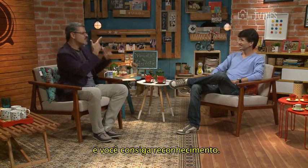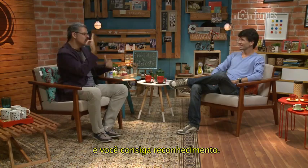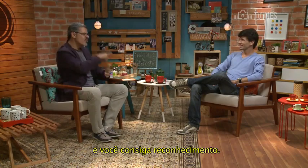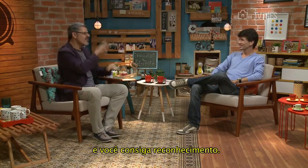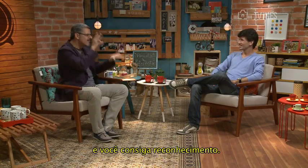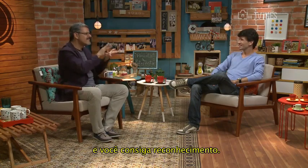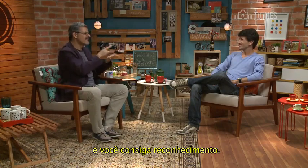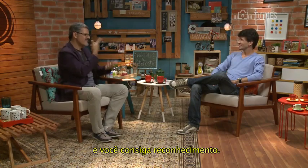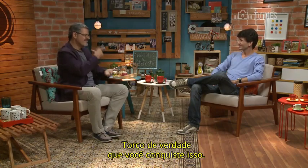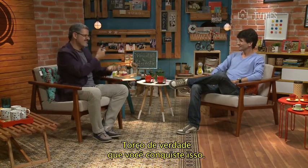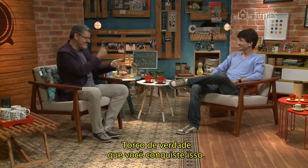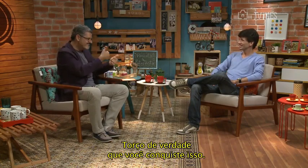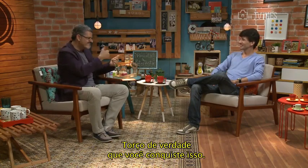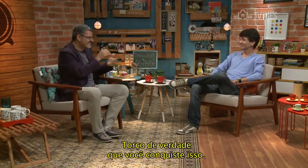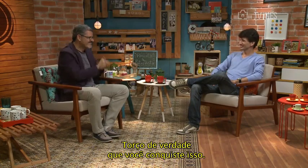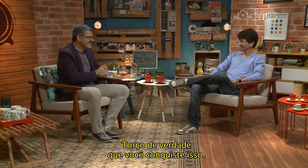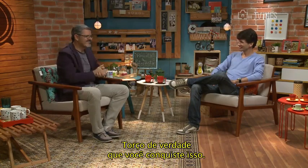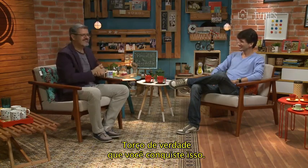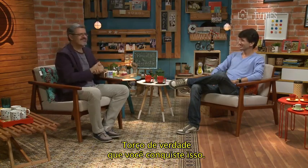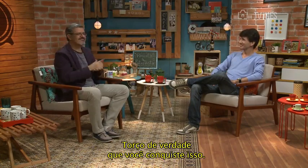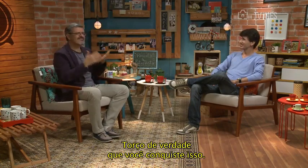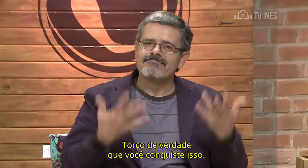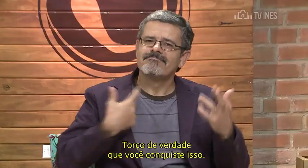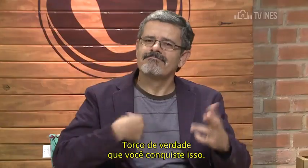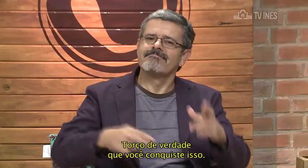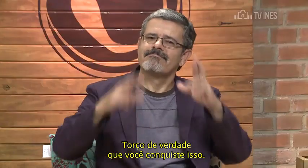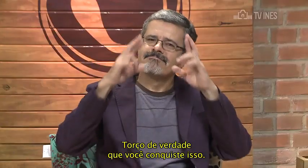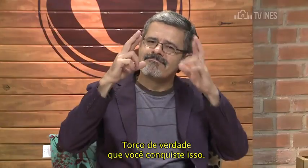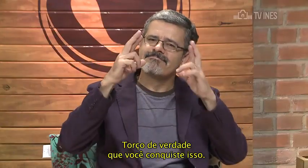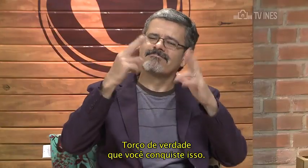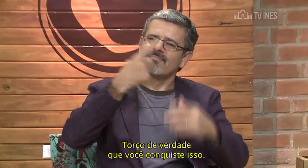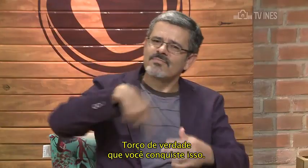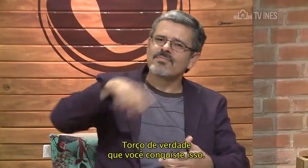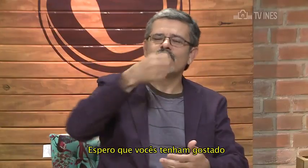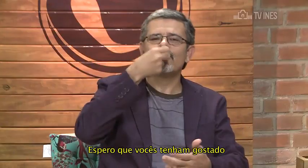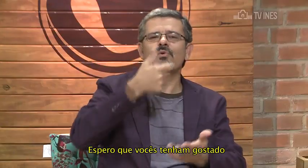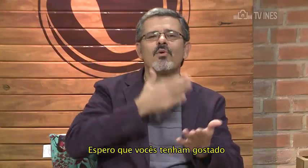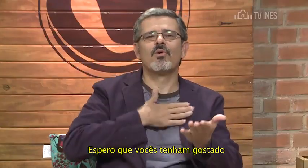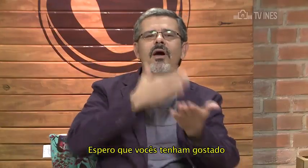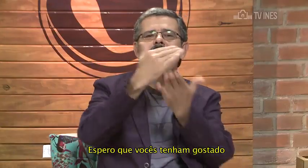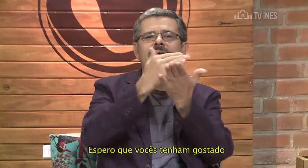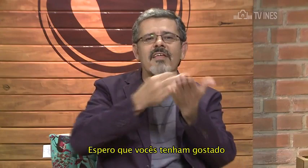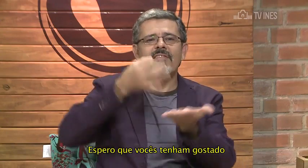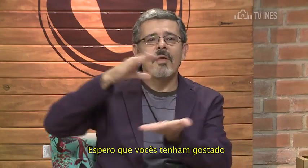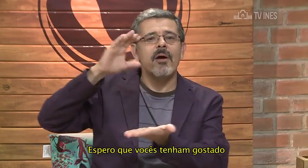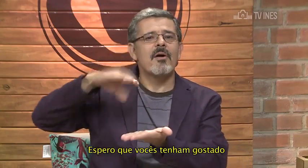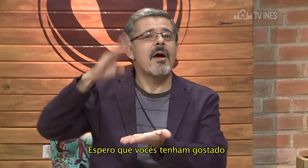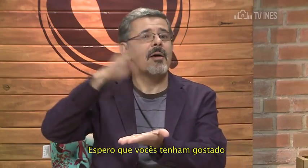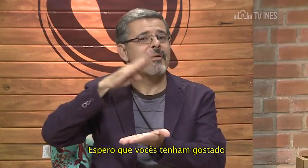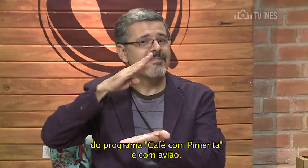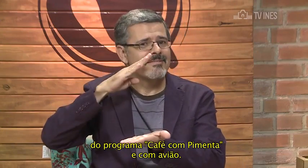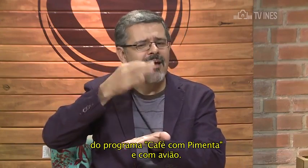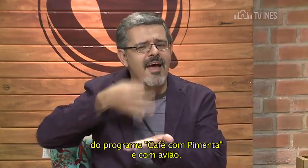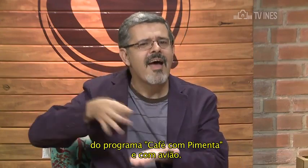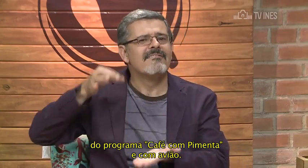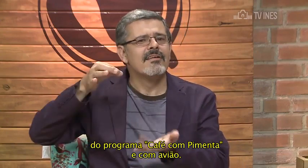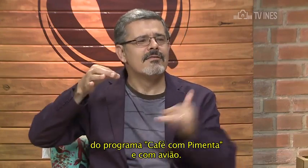reconhecimento torço de verdade que você conquiste isso eu espero que vocês tenham gostado do programa